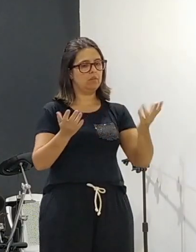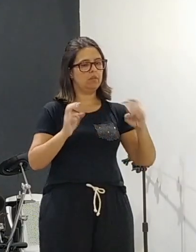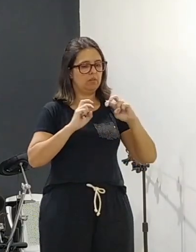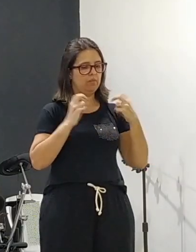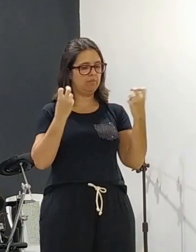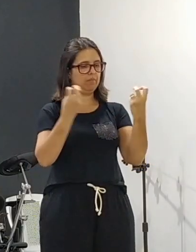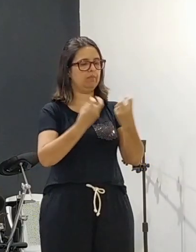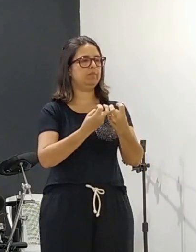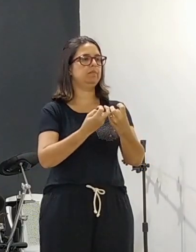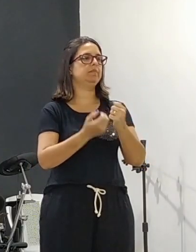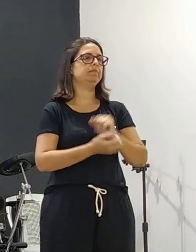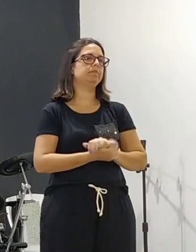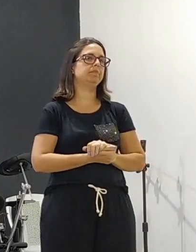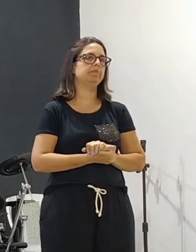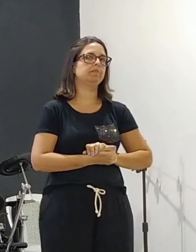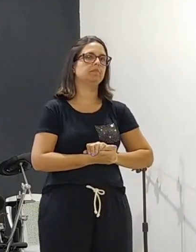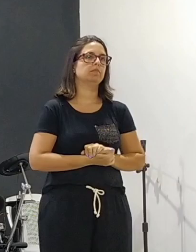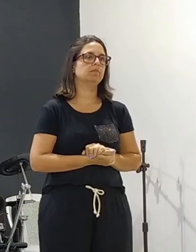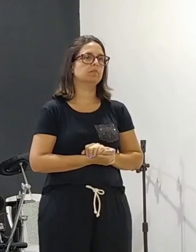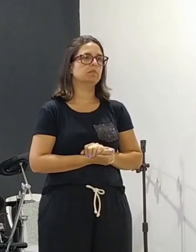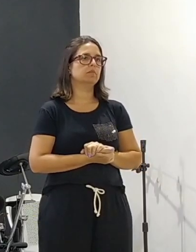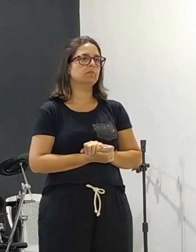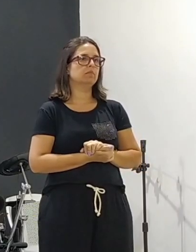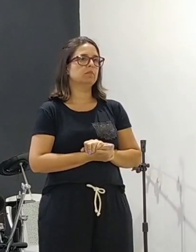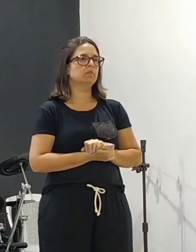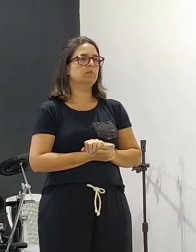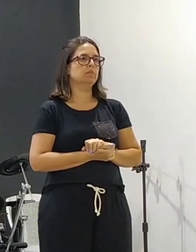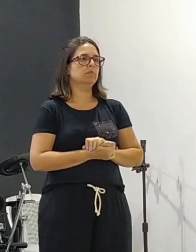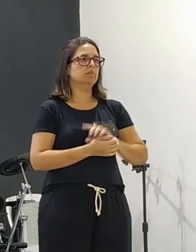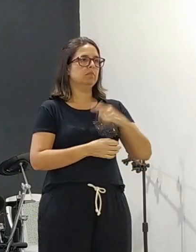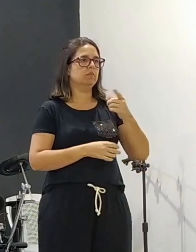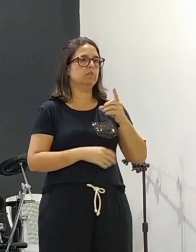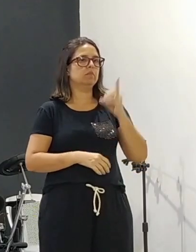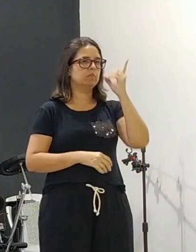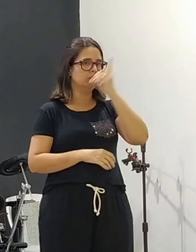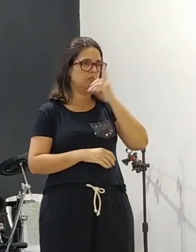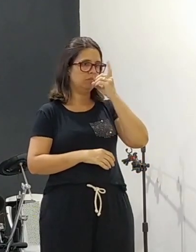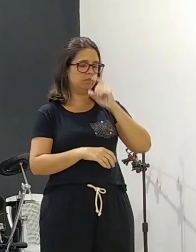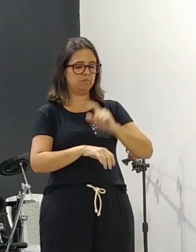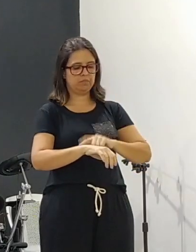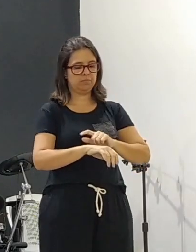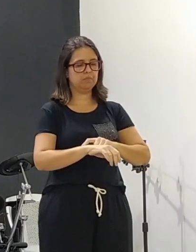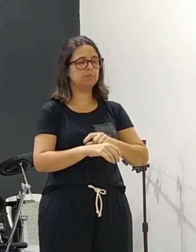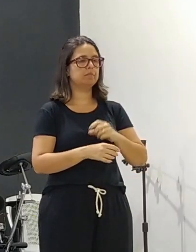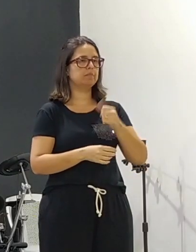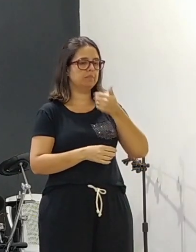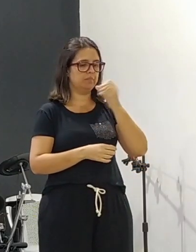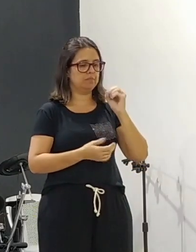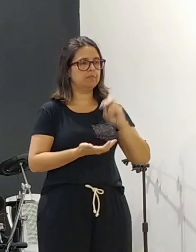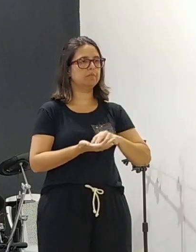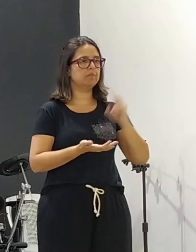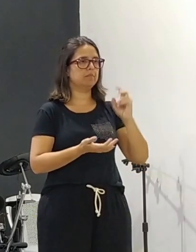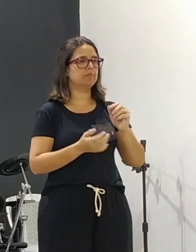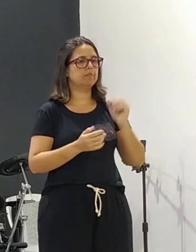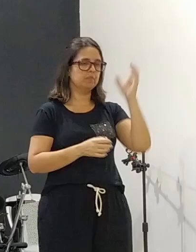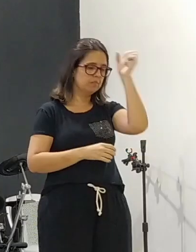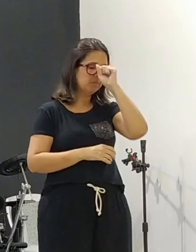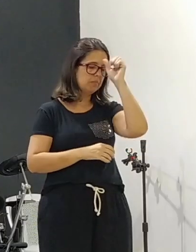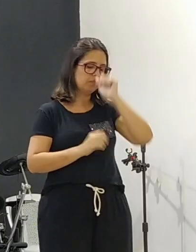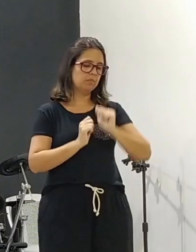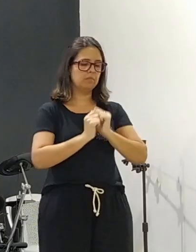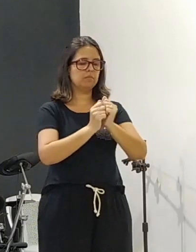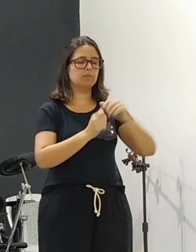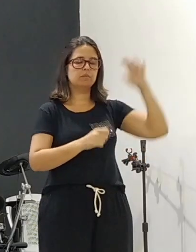comigo, ter você sentado comigo aqui domingo que vem às 10 horas da manhã, para a gente aprender junto com o Espírito Santo.